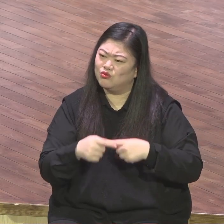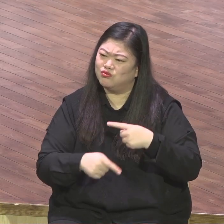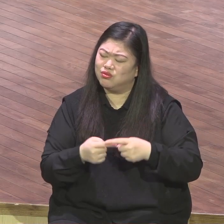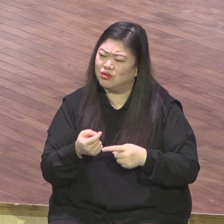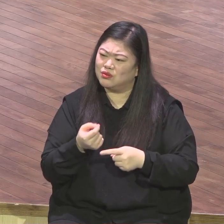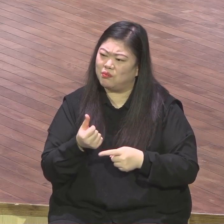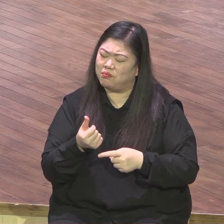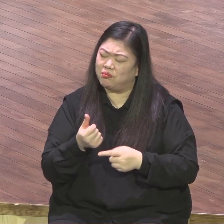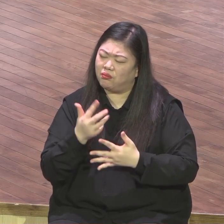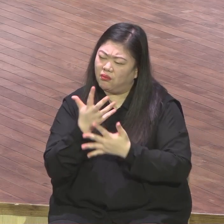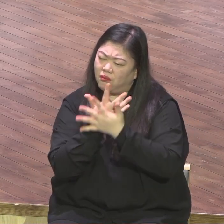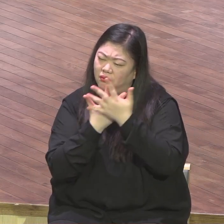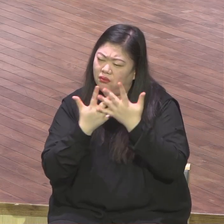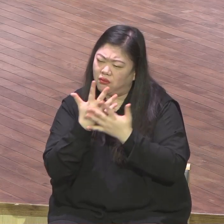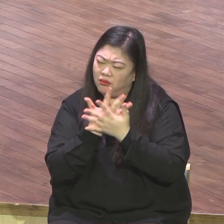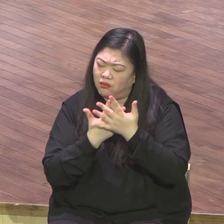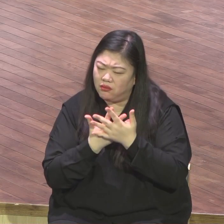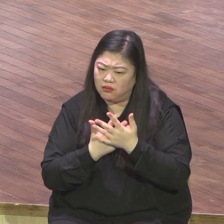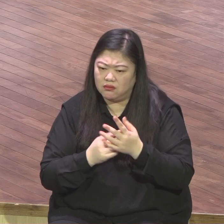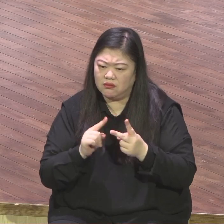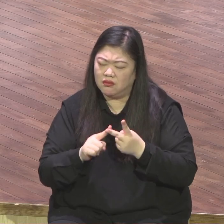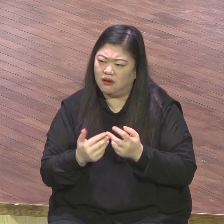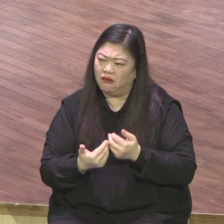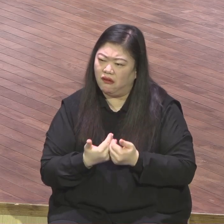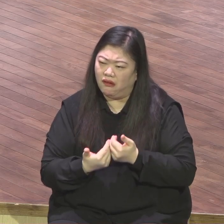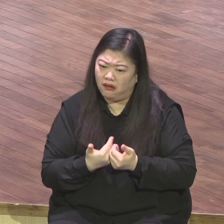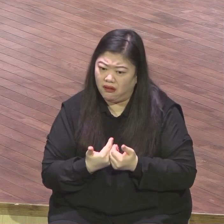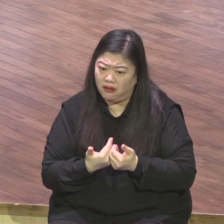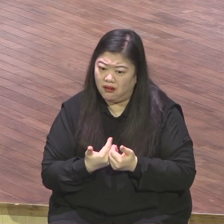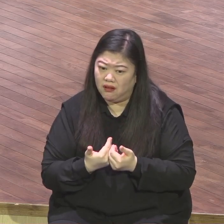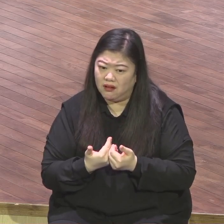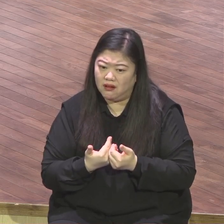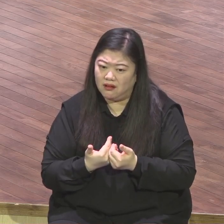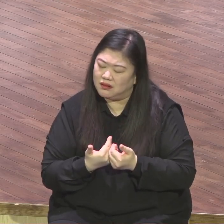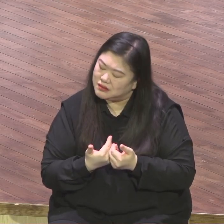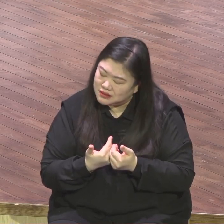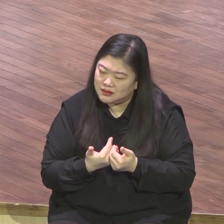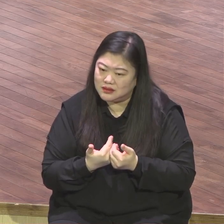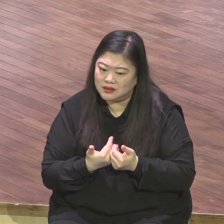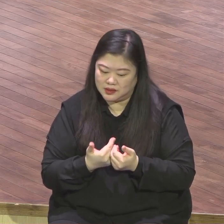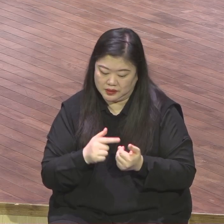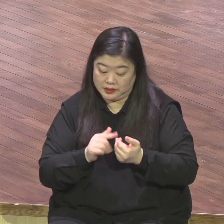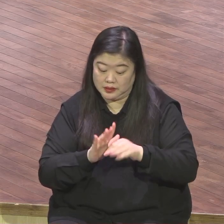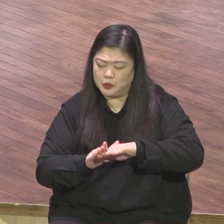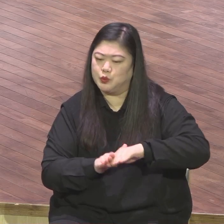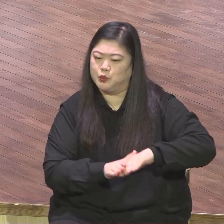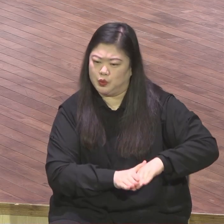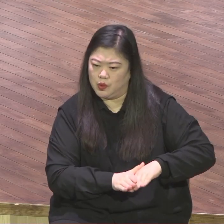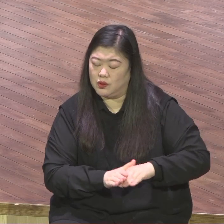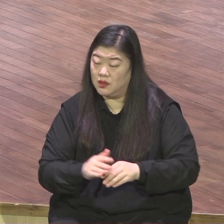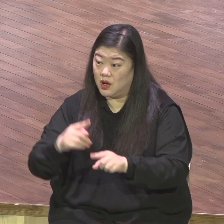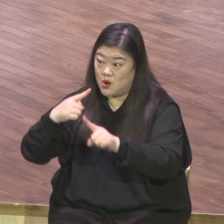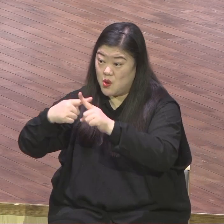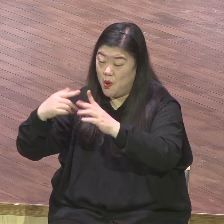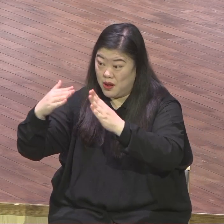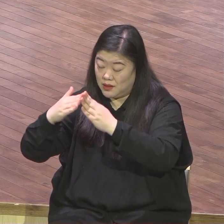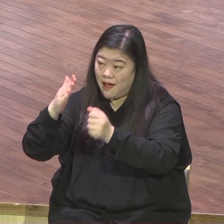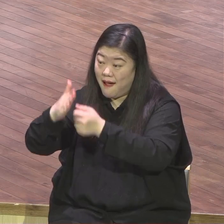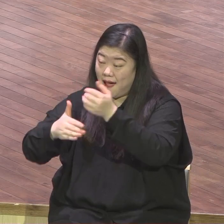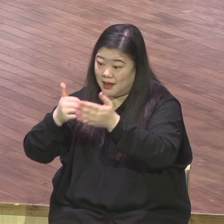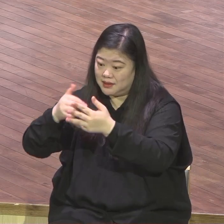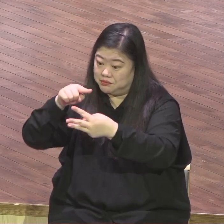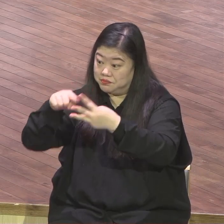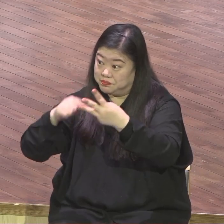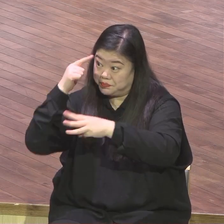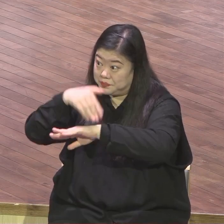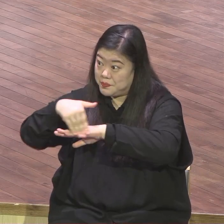운동을 교회가 한다 그러니 나도 이해하고 따르게 해야 주옵소서. 그렇게 사실대로 기도하면 돼요. 그런데